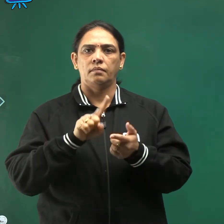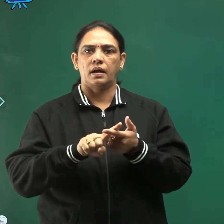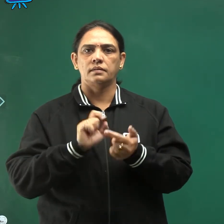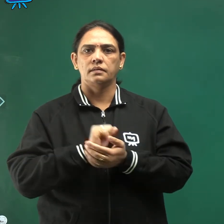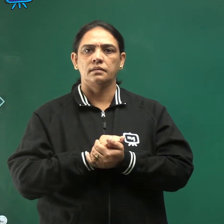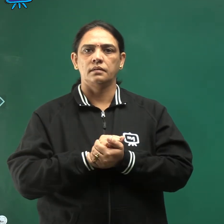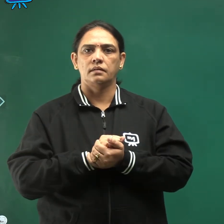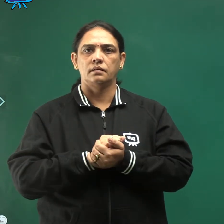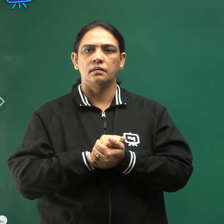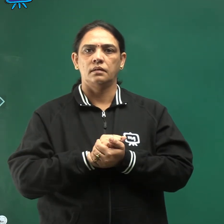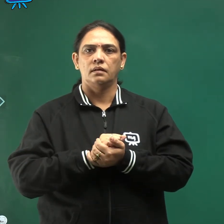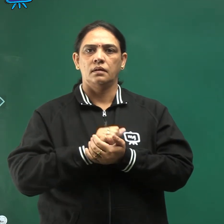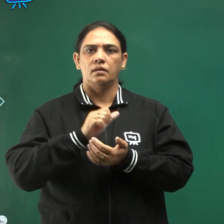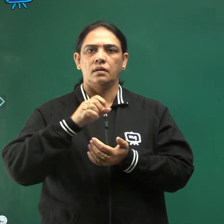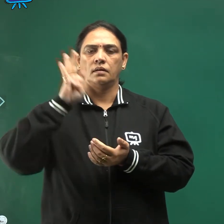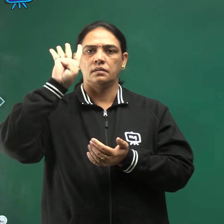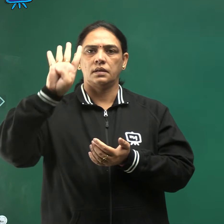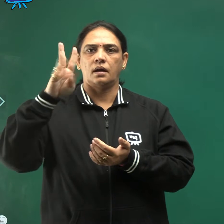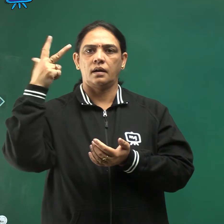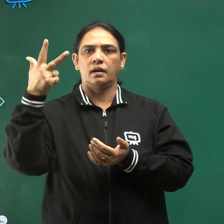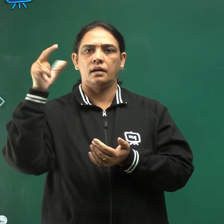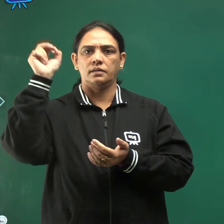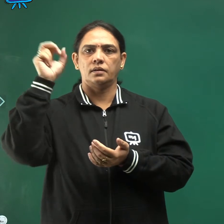प्लस 480